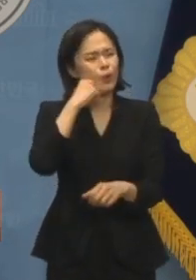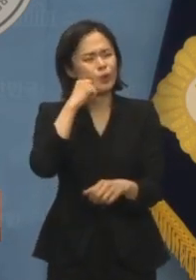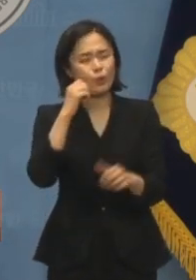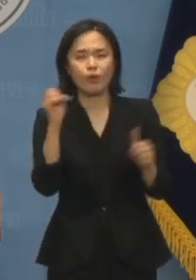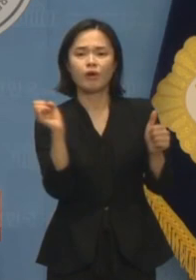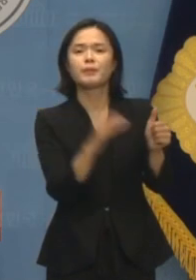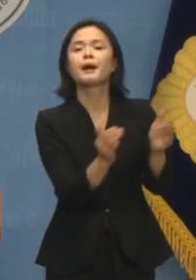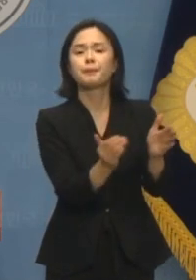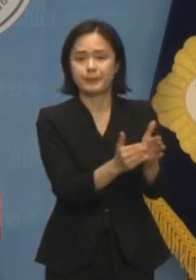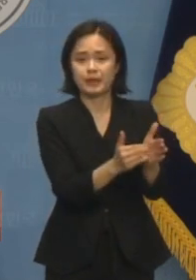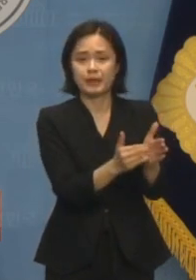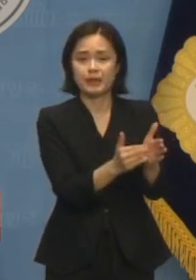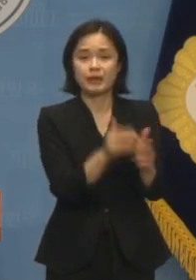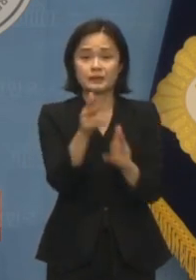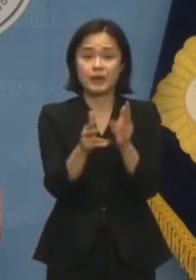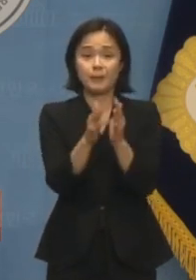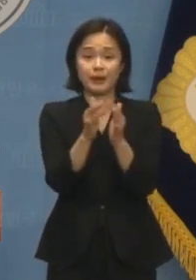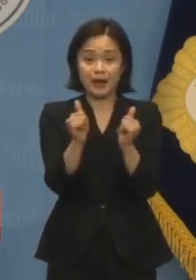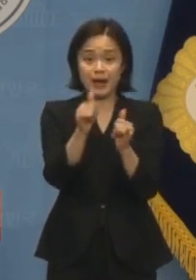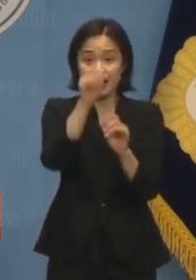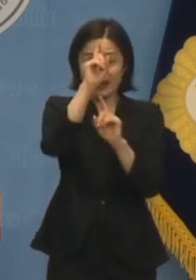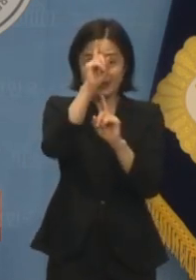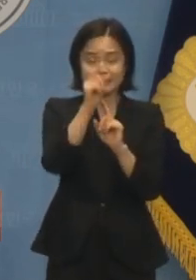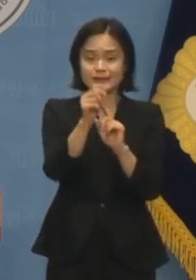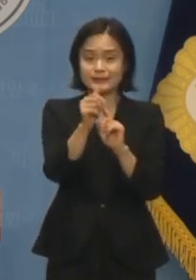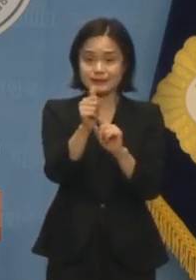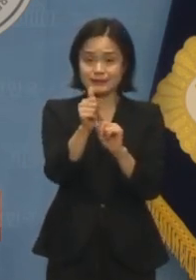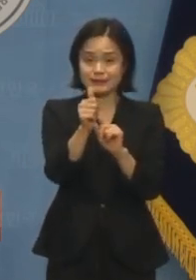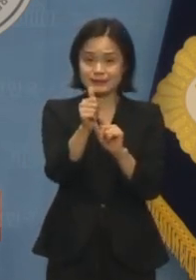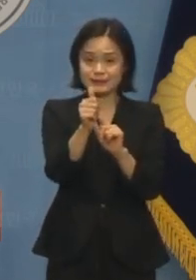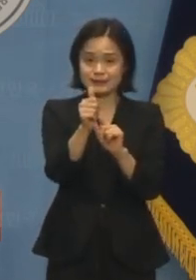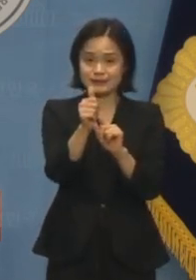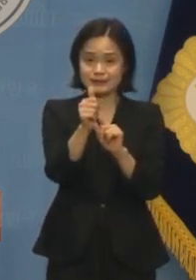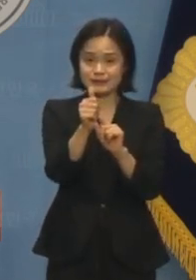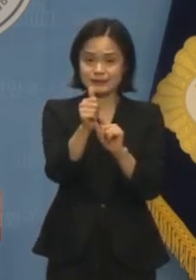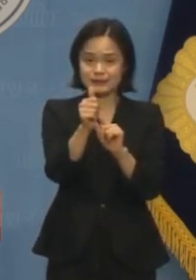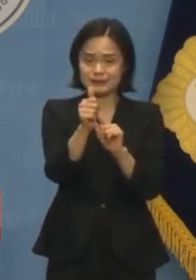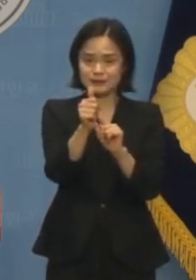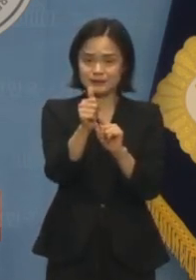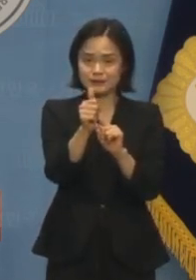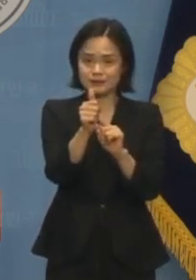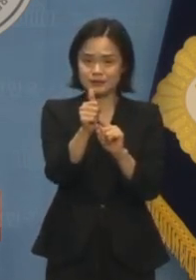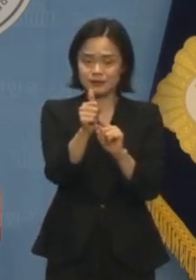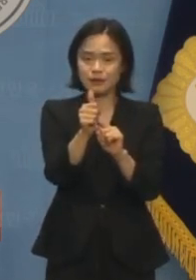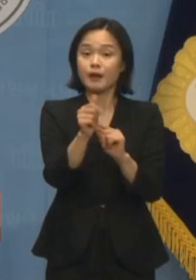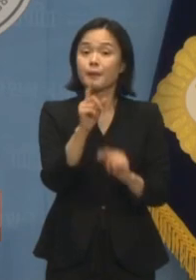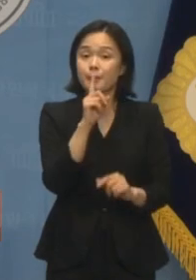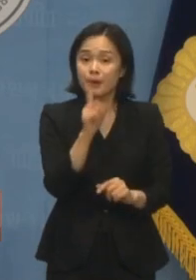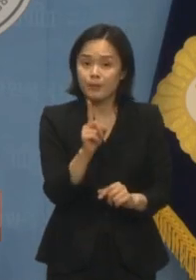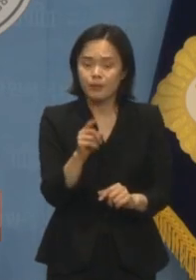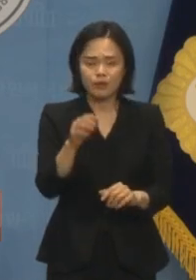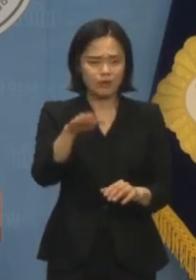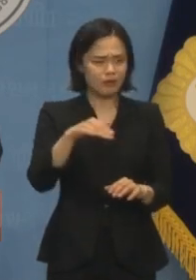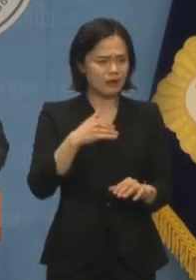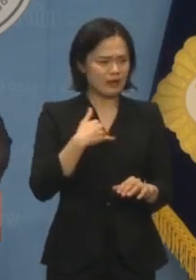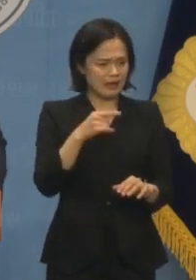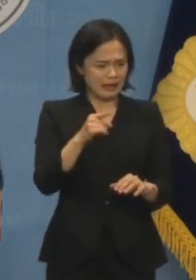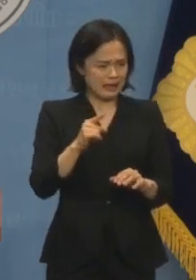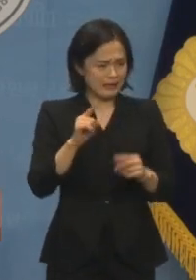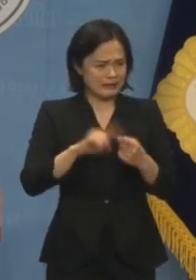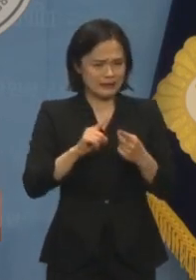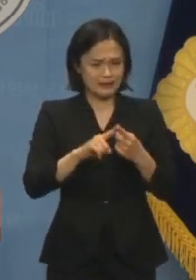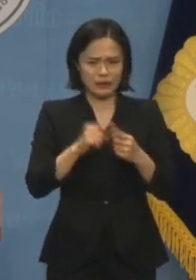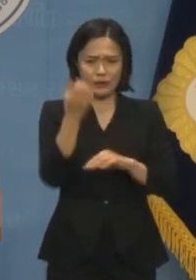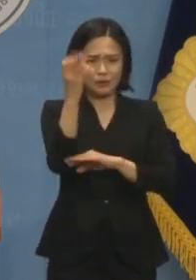일시 입장을 정리하면 자신들이 정치적 쟁점이 되는 것을 부담스러워했고 특히 좌파 언론에